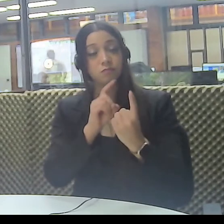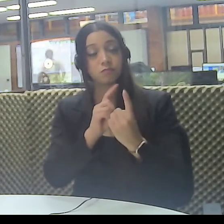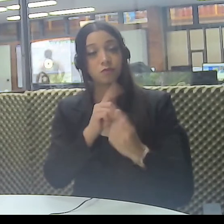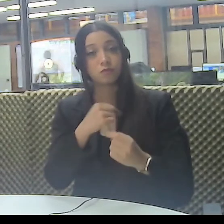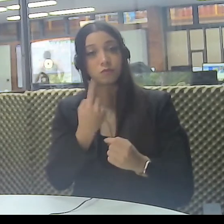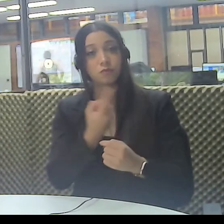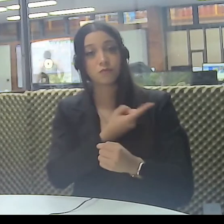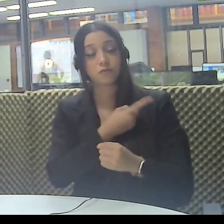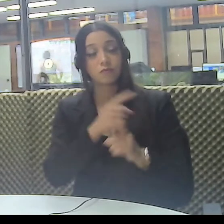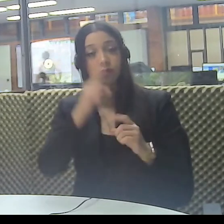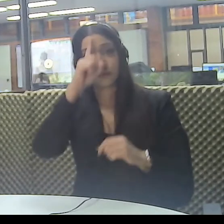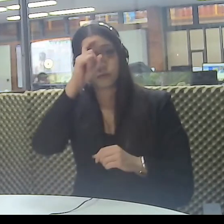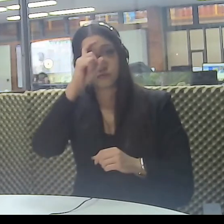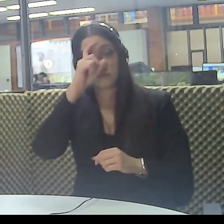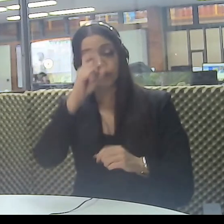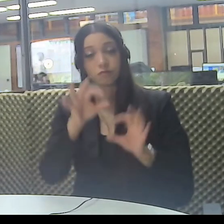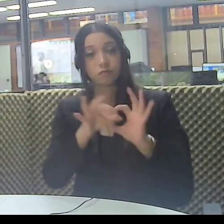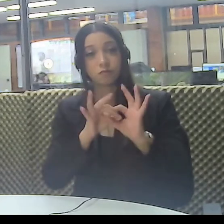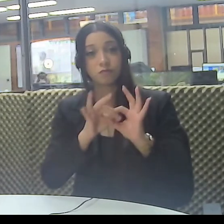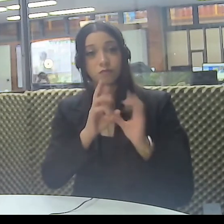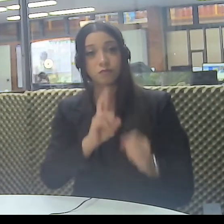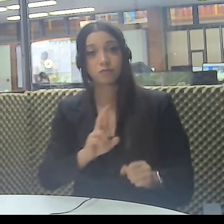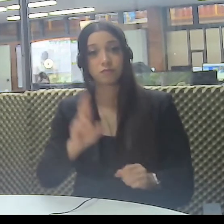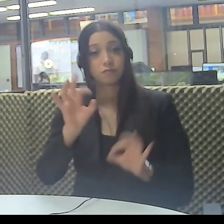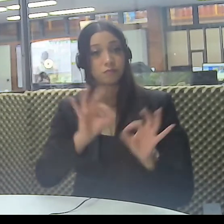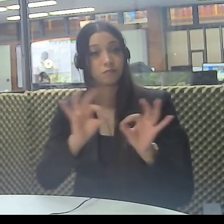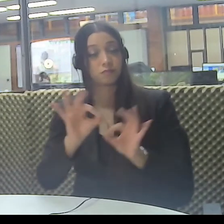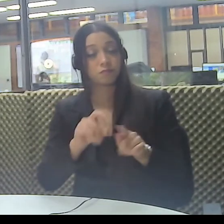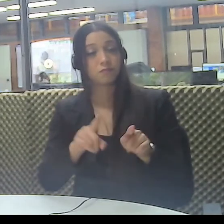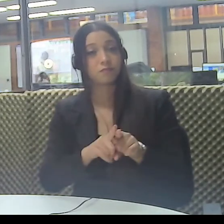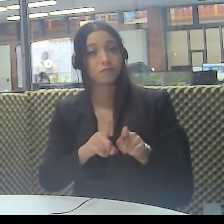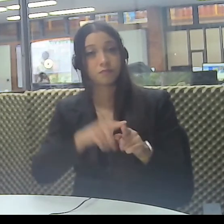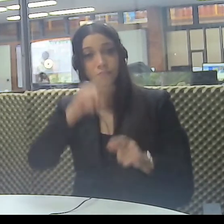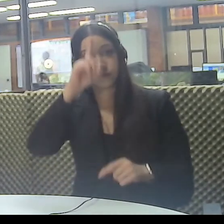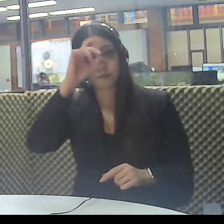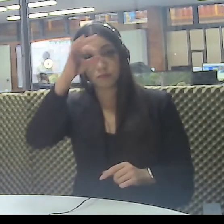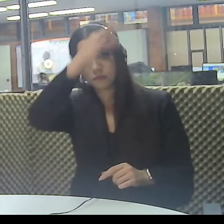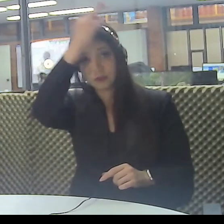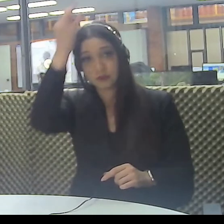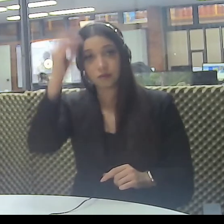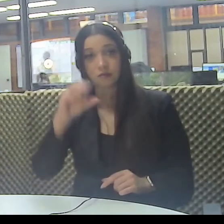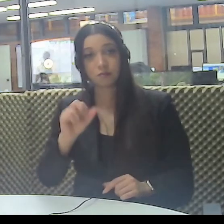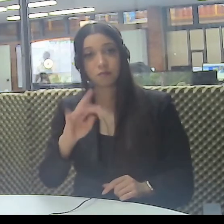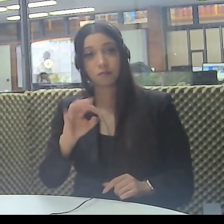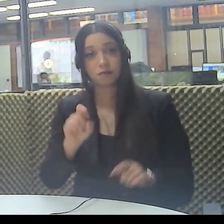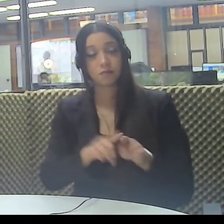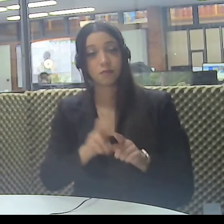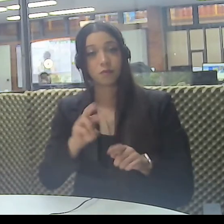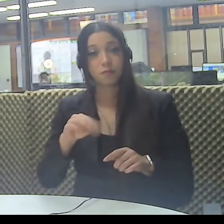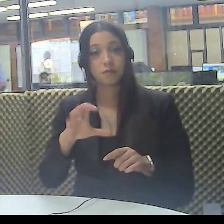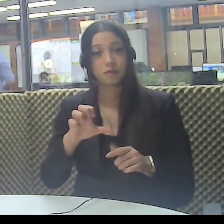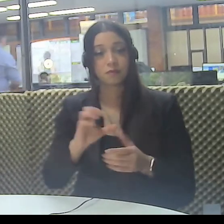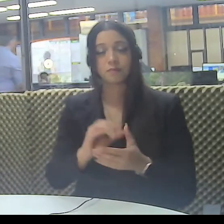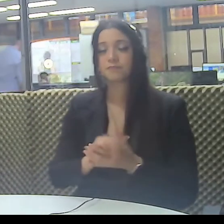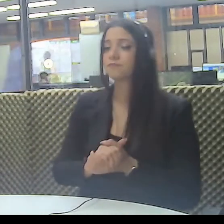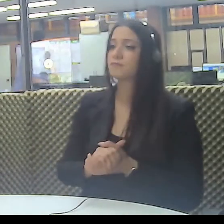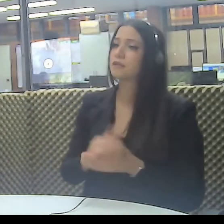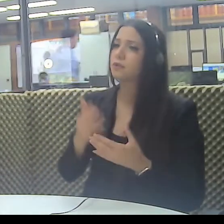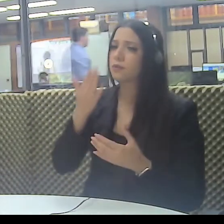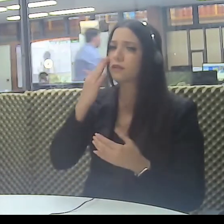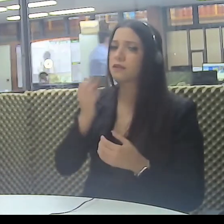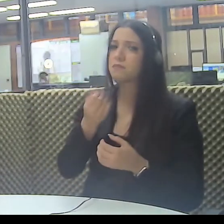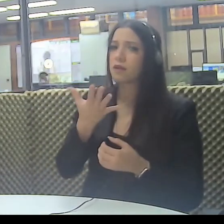nossos pais parceiros que são referência no plano. Sobretudo o Hospital Santa Marta e o Hospital Bom, se eu entendi bem, Francisco,